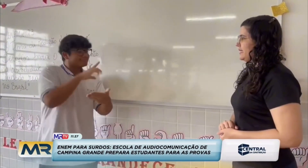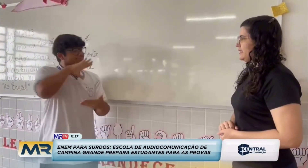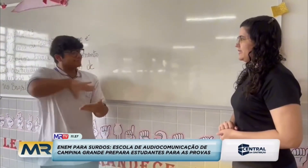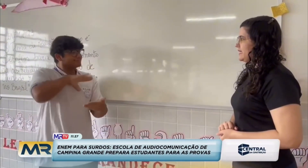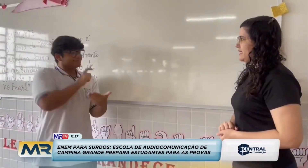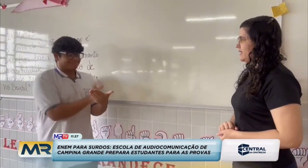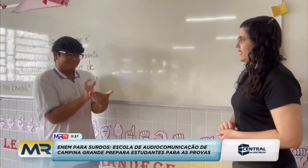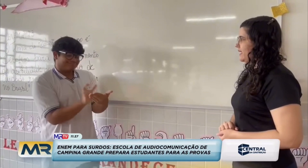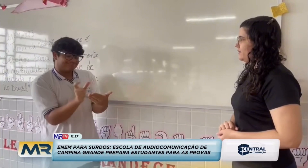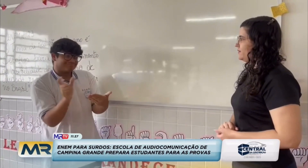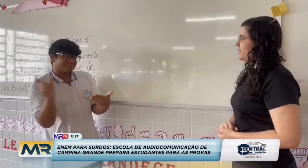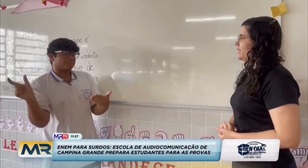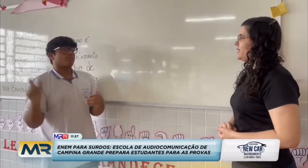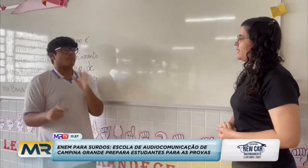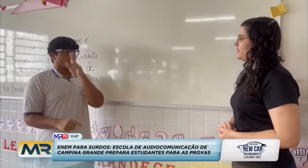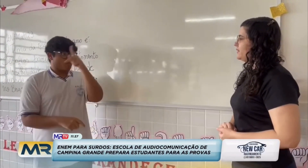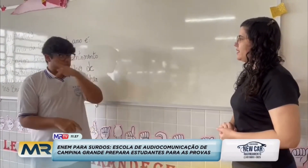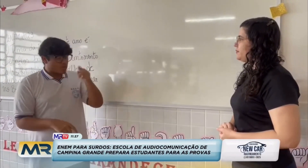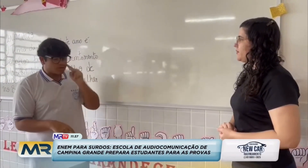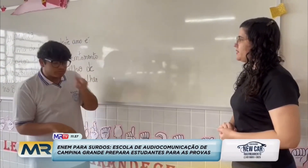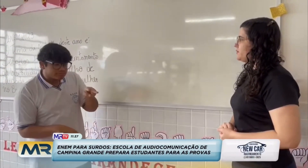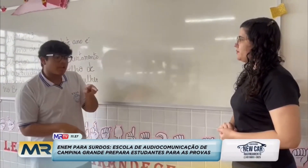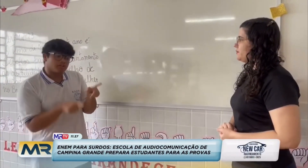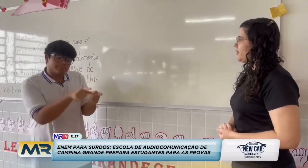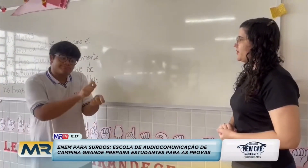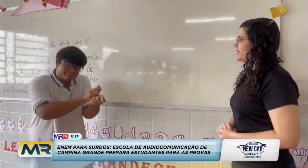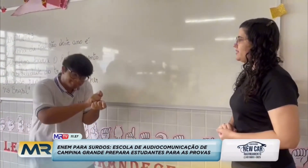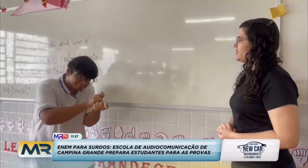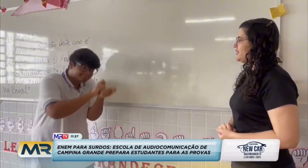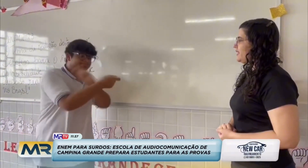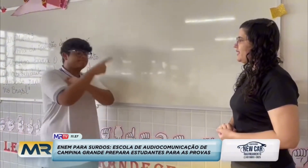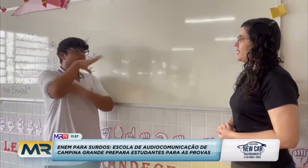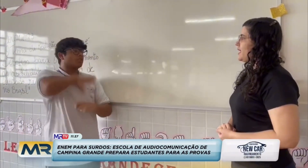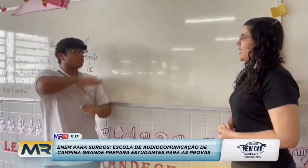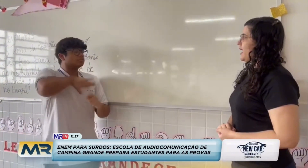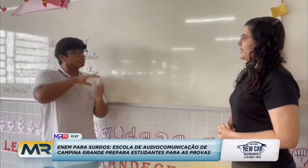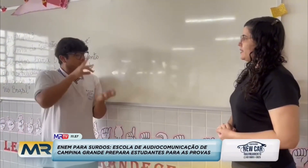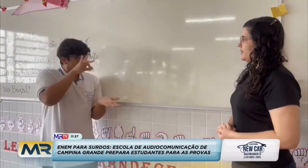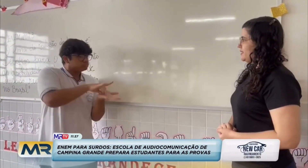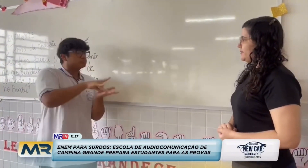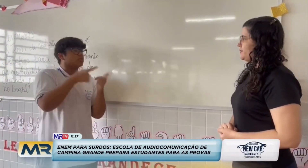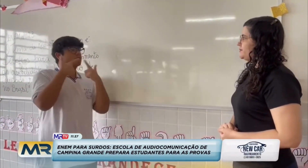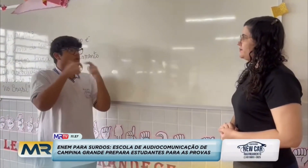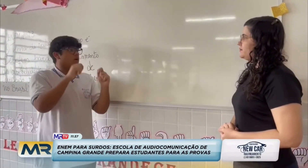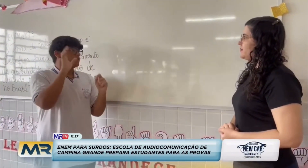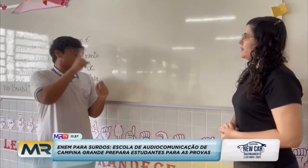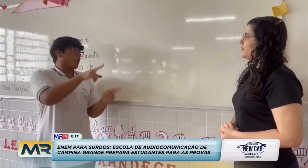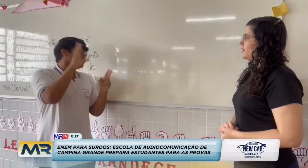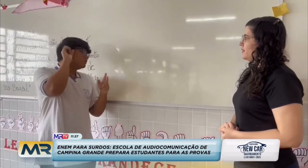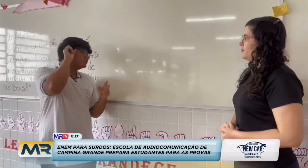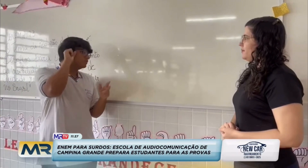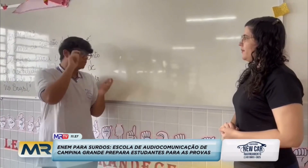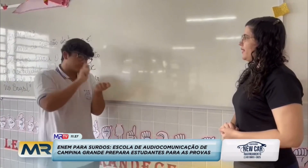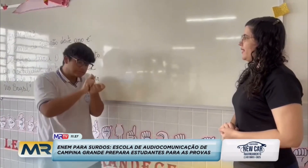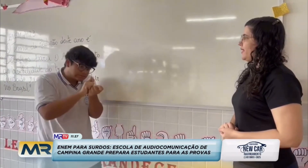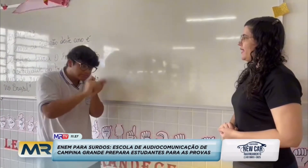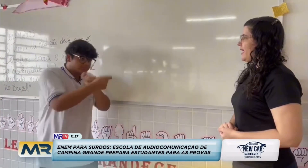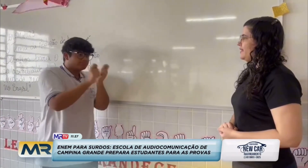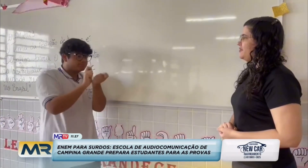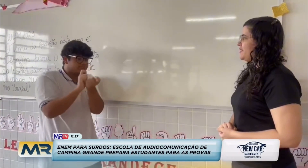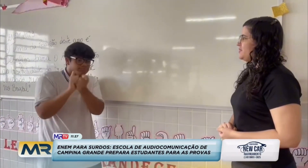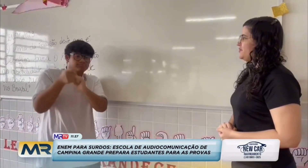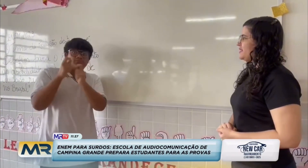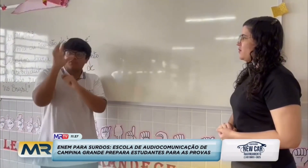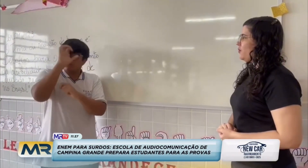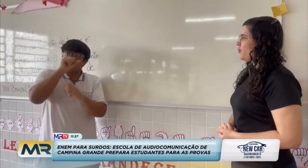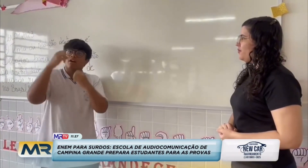que seria legal. E depois o português a gente ia adaptando. Porque